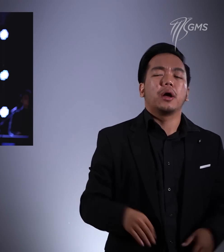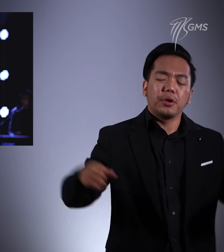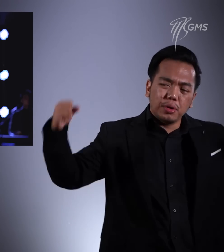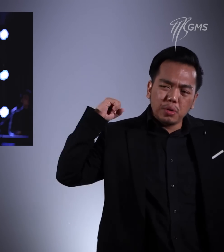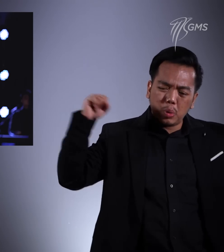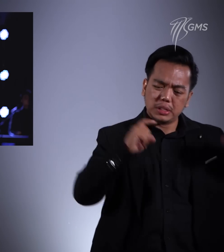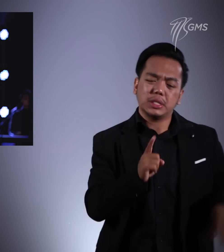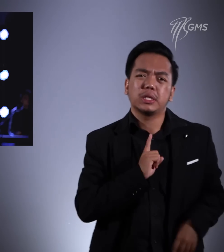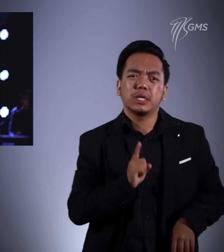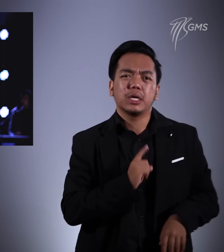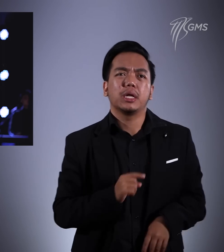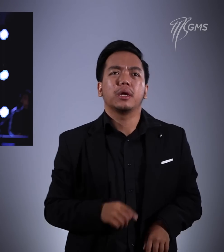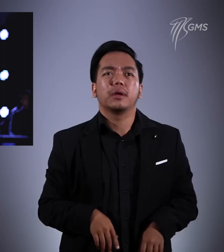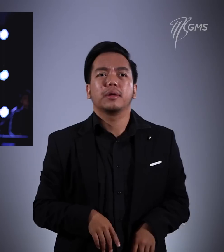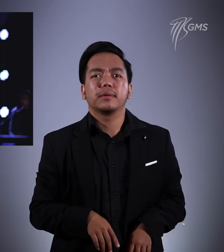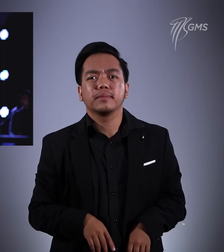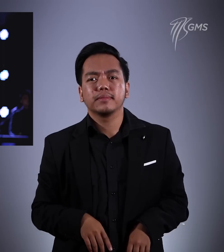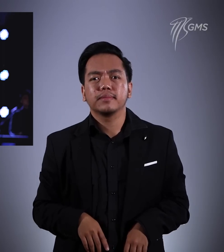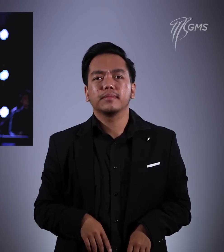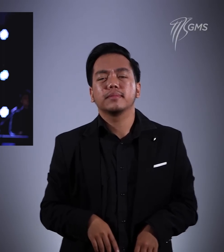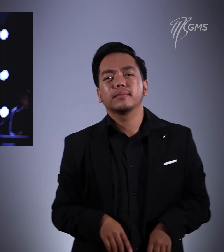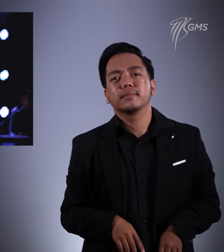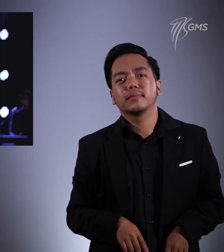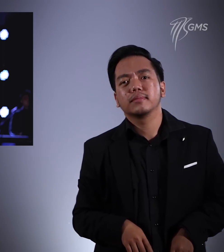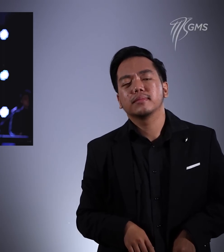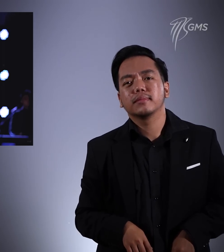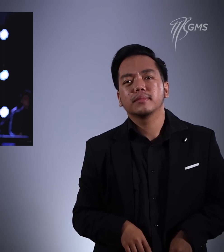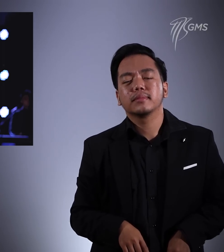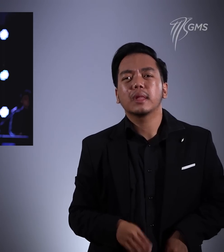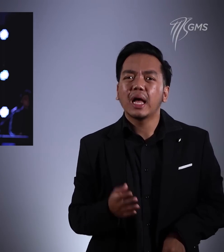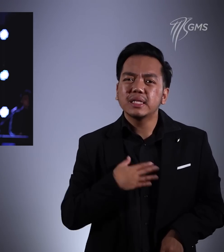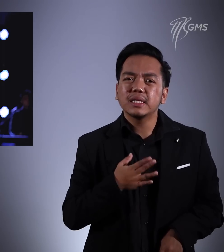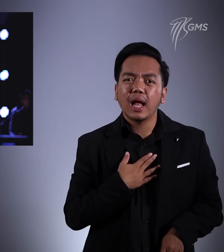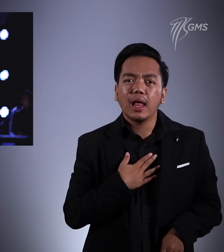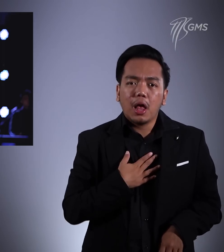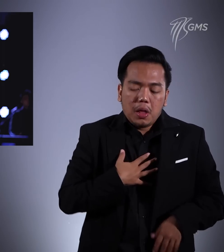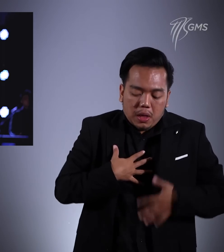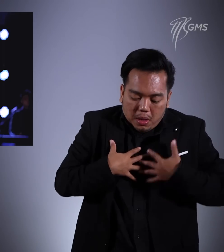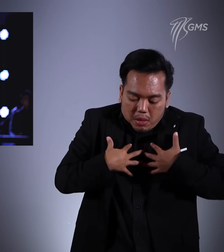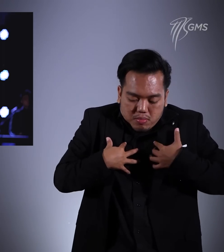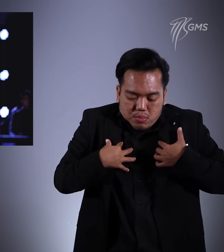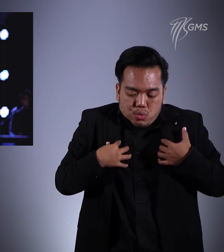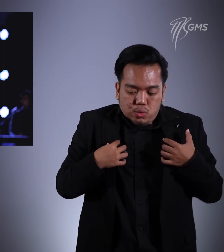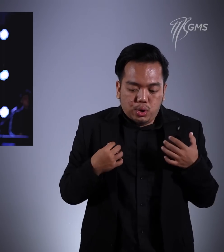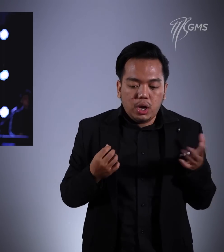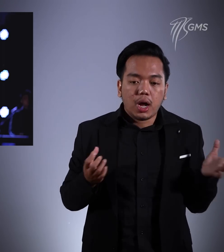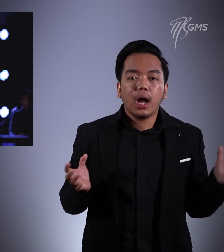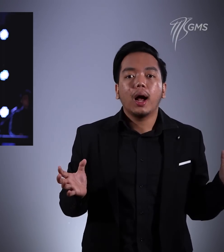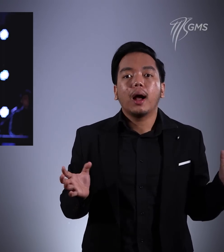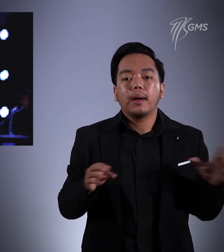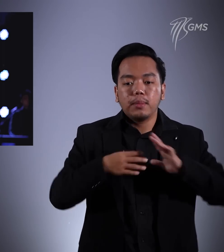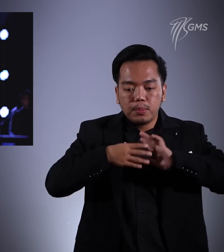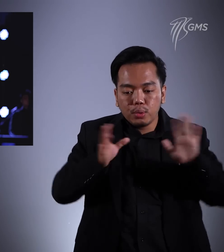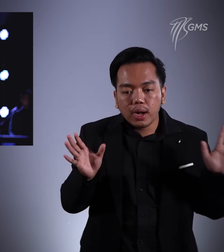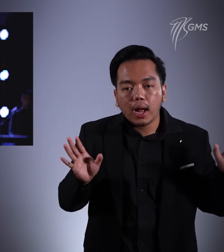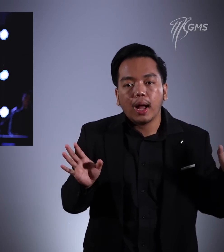Dia bisa produksi oksigen iman di dalam dirinya lewat firman. Saya sedang mengekspos, membuka cara Habakuk dan juga yang